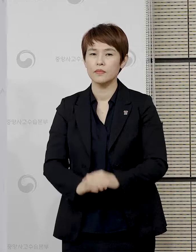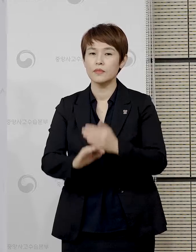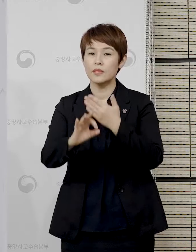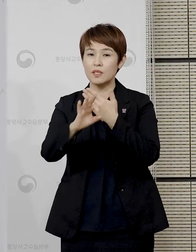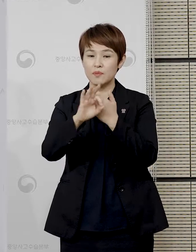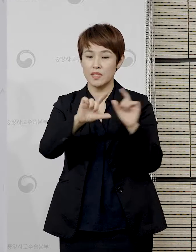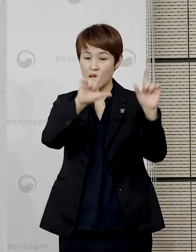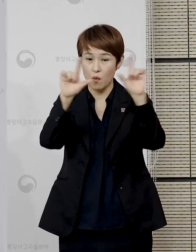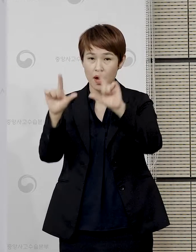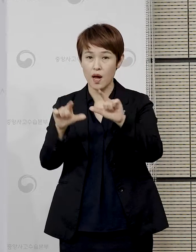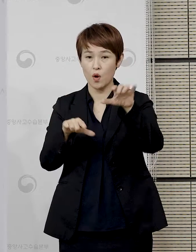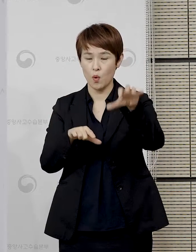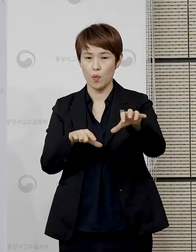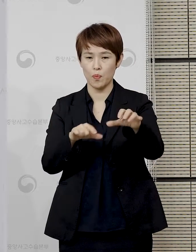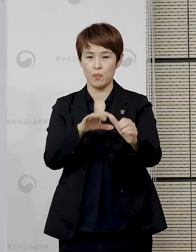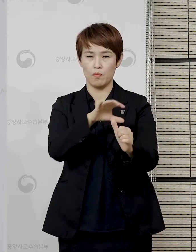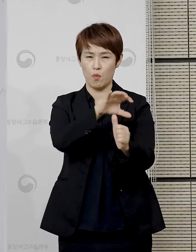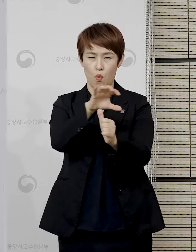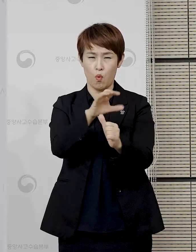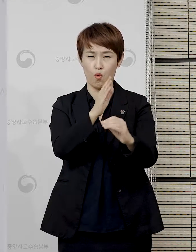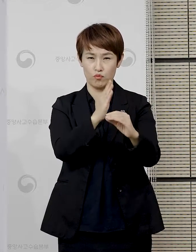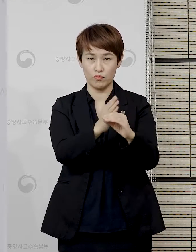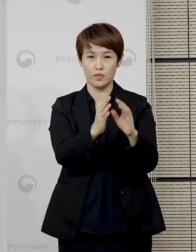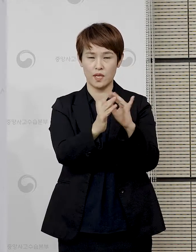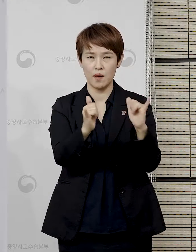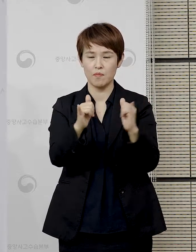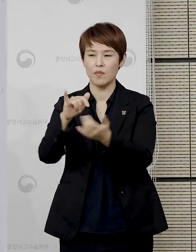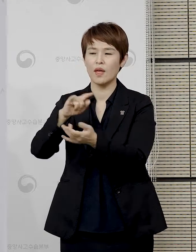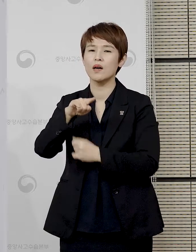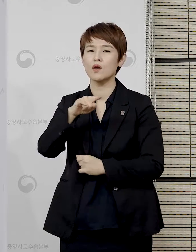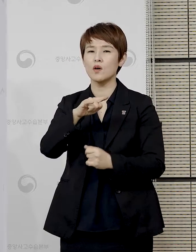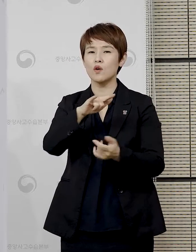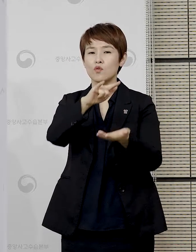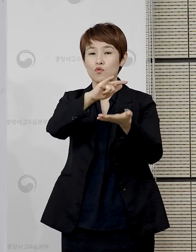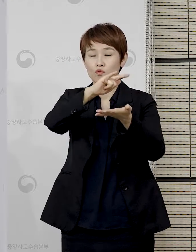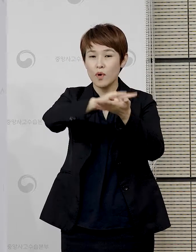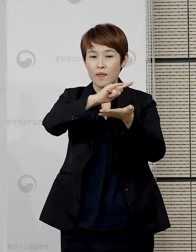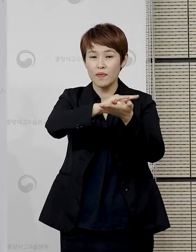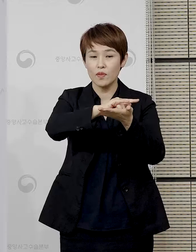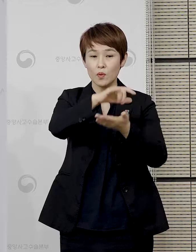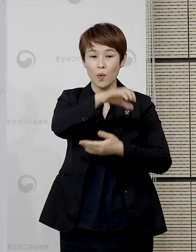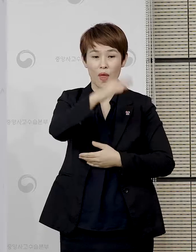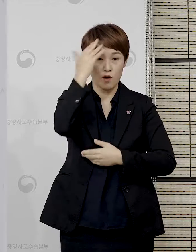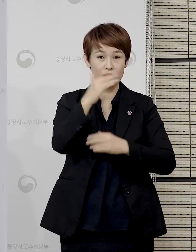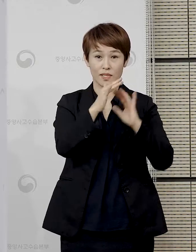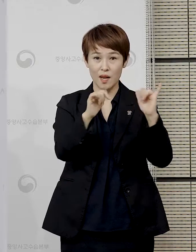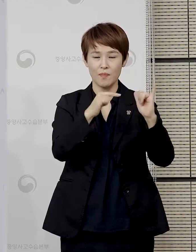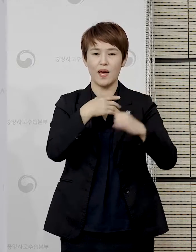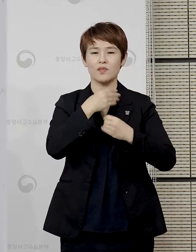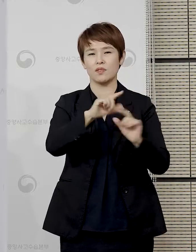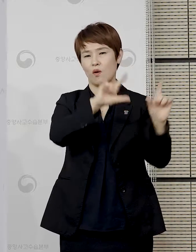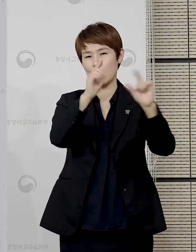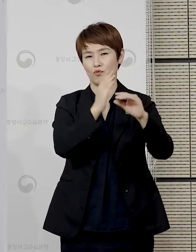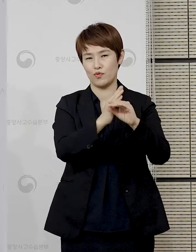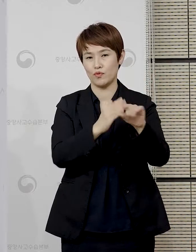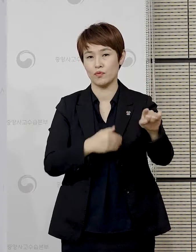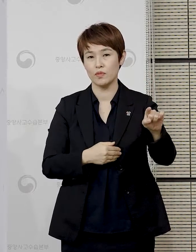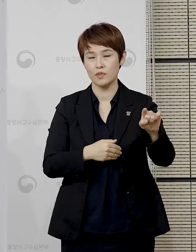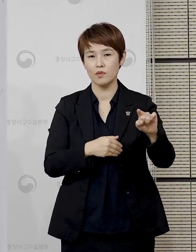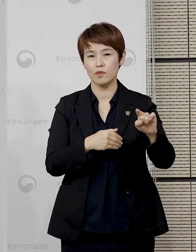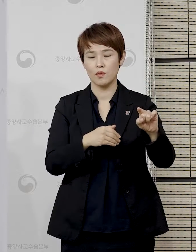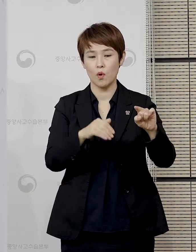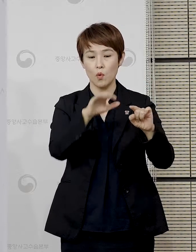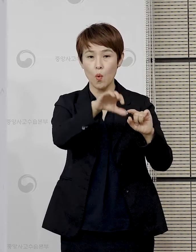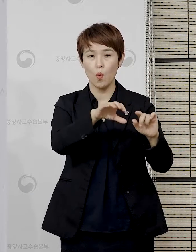임시생활시설에서 보호 중인 우한 교민들은 현재 안정적으로 생활하고 계십니다. 시설에 입소한 교민들은